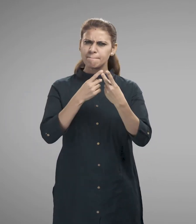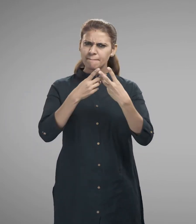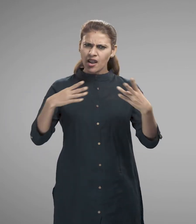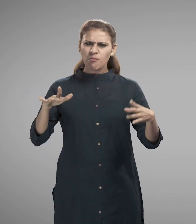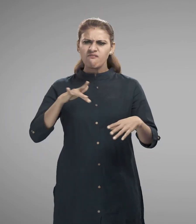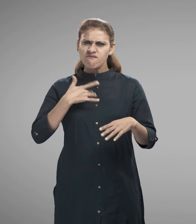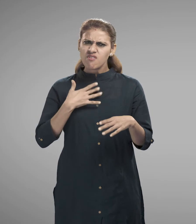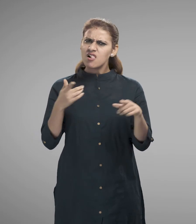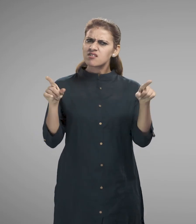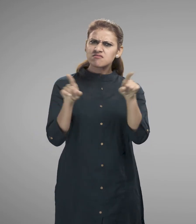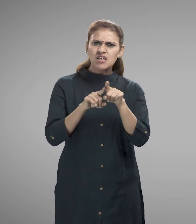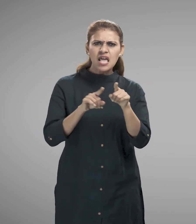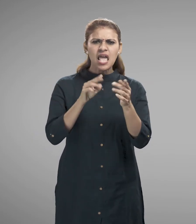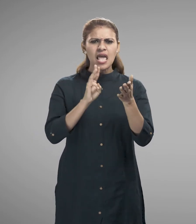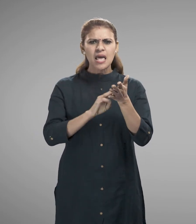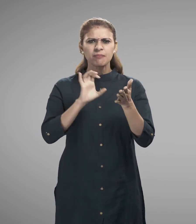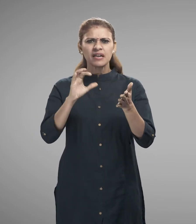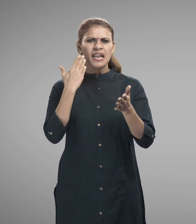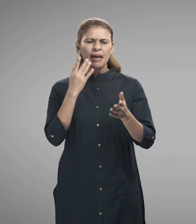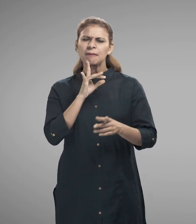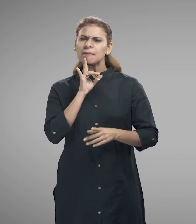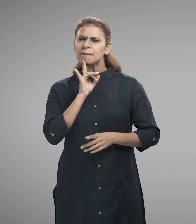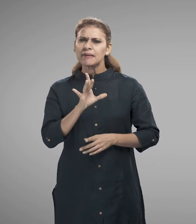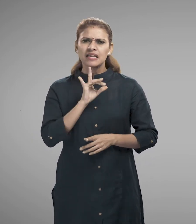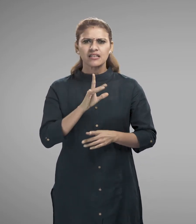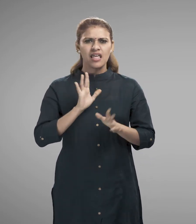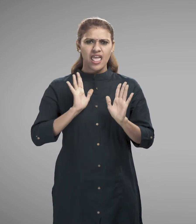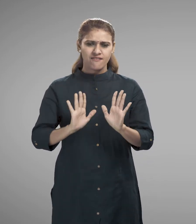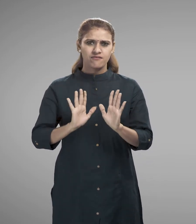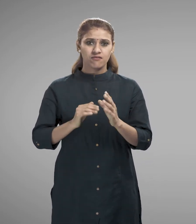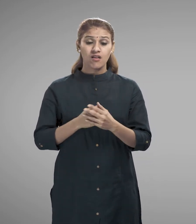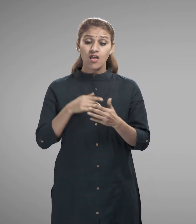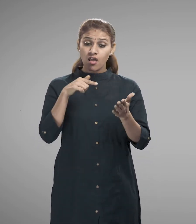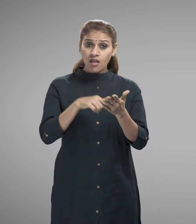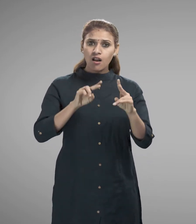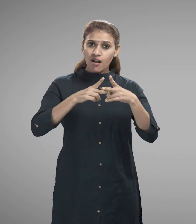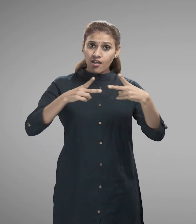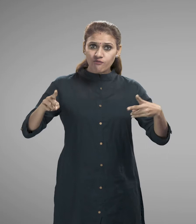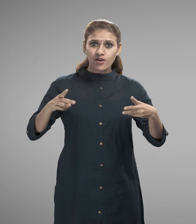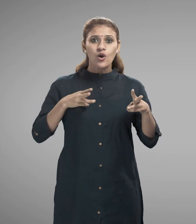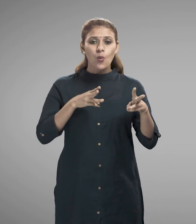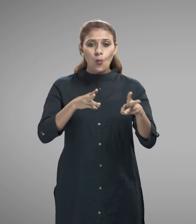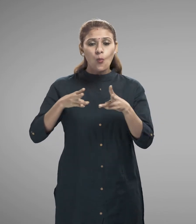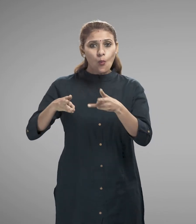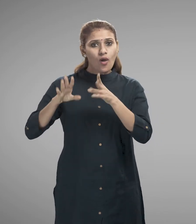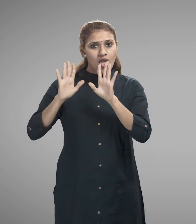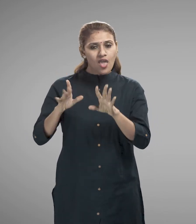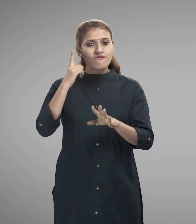हम में से कई को मासिक धर्म में दर्द महसूस होता है। इस दर्द से राहत पाने के लिए हम इनमें से कुछ